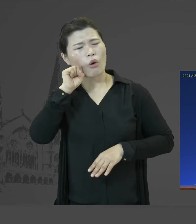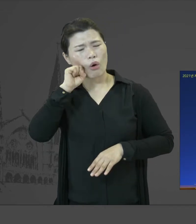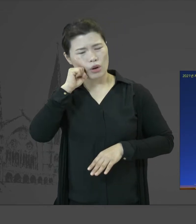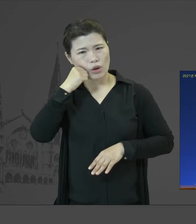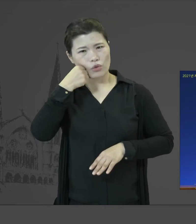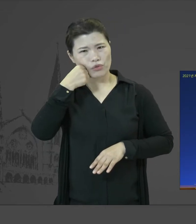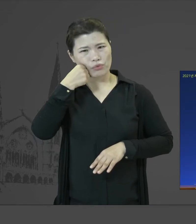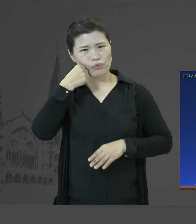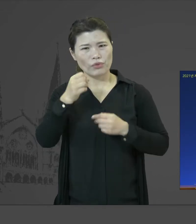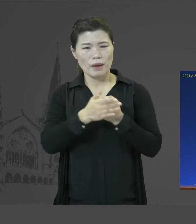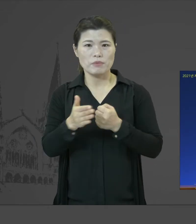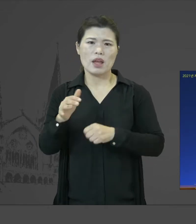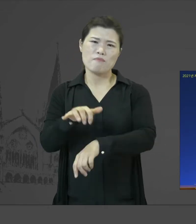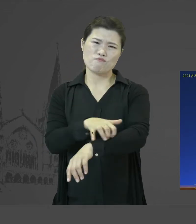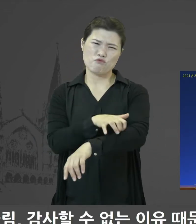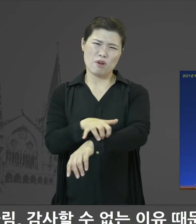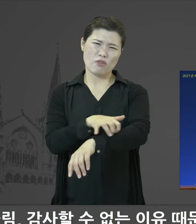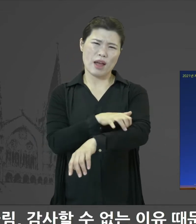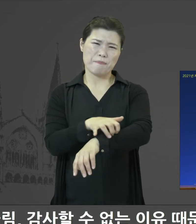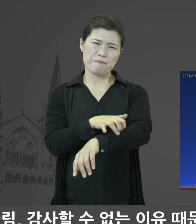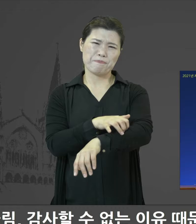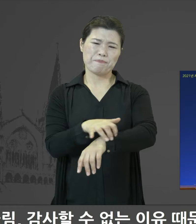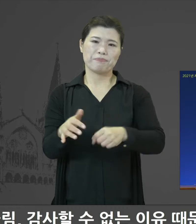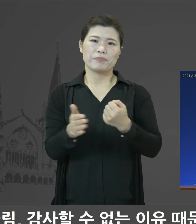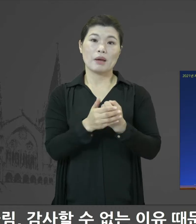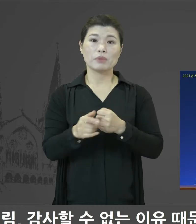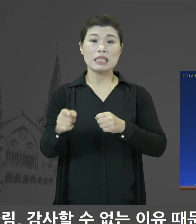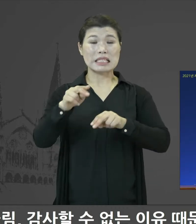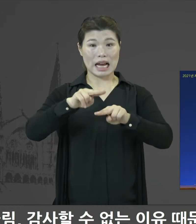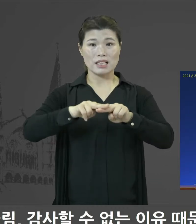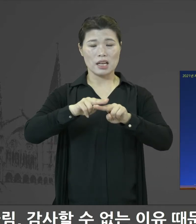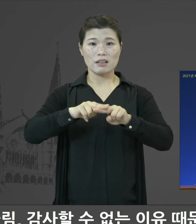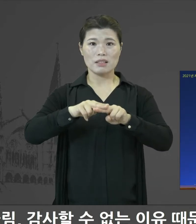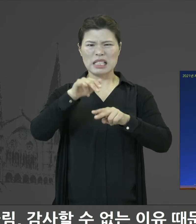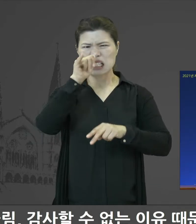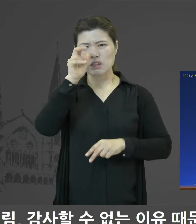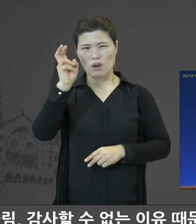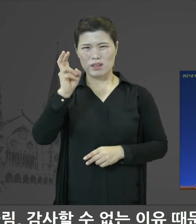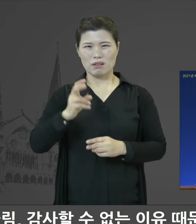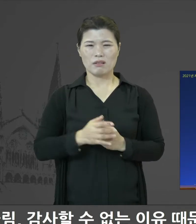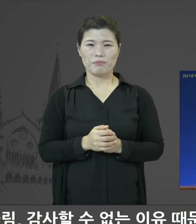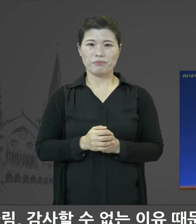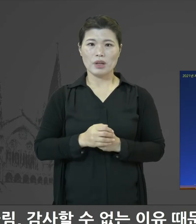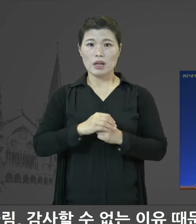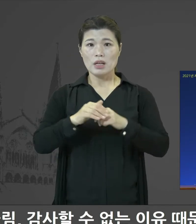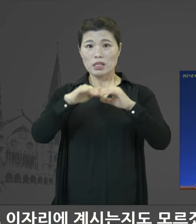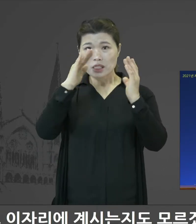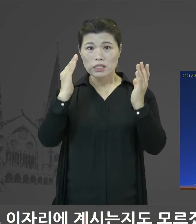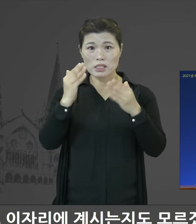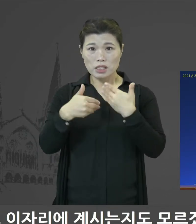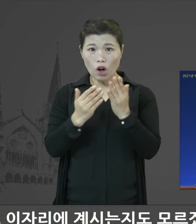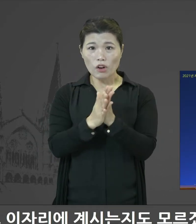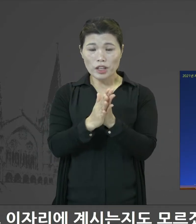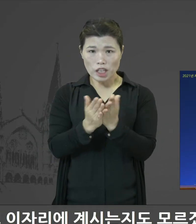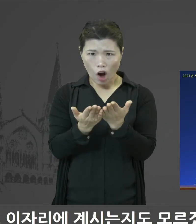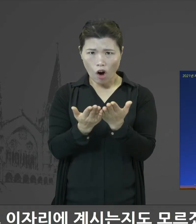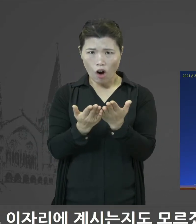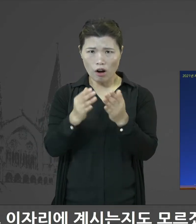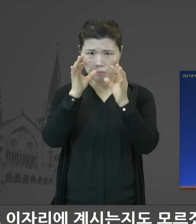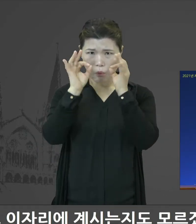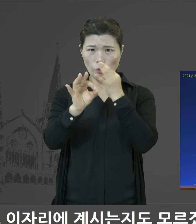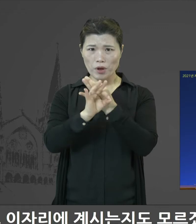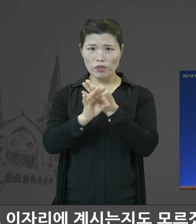마음의 불편함을 가지고 이 자리에 있는지도 모르겠습니다. 성경 전체에서 감사를 못하게 하는